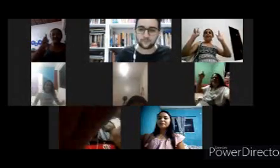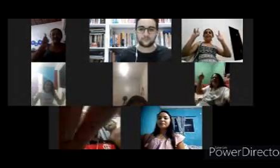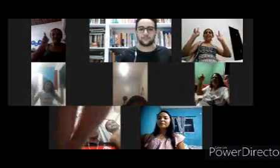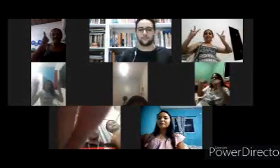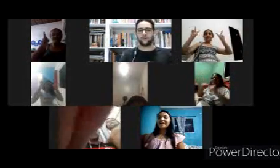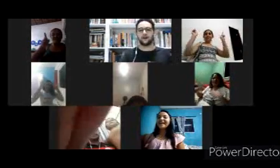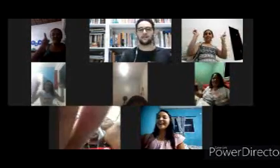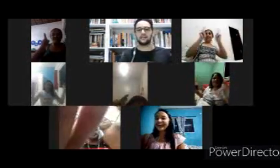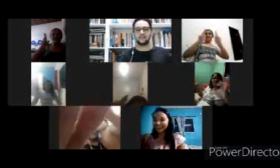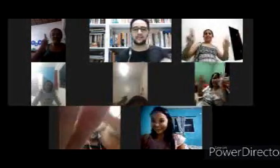Paz.